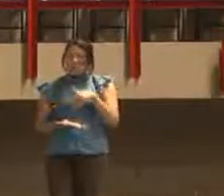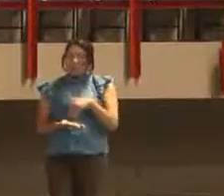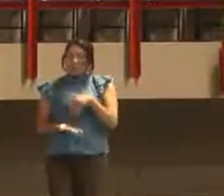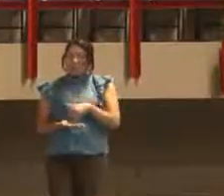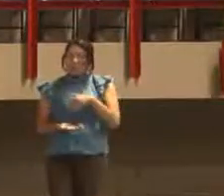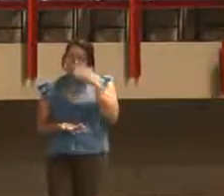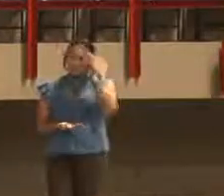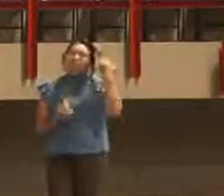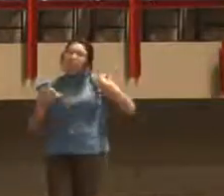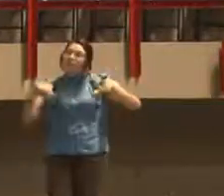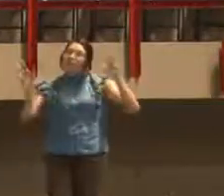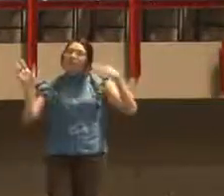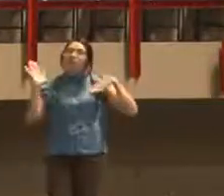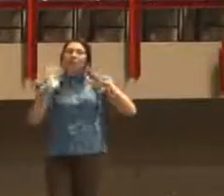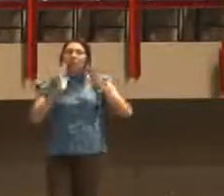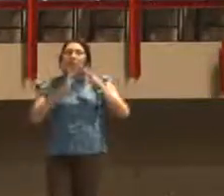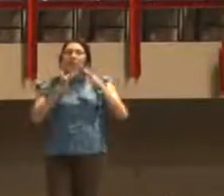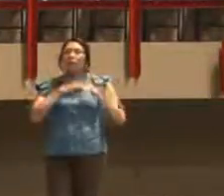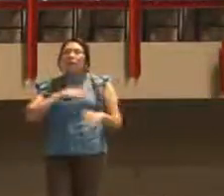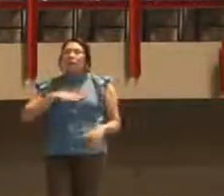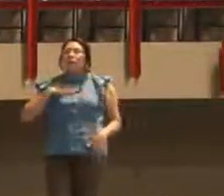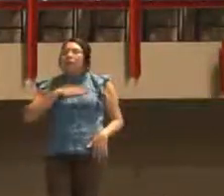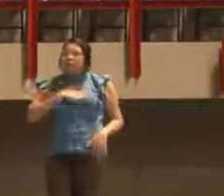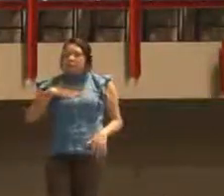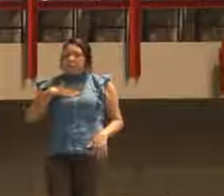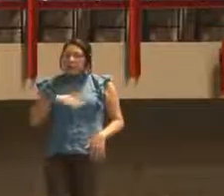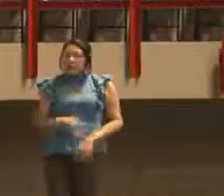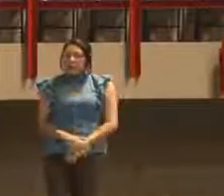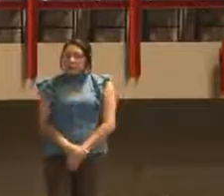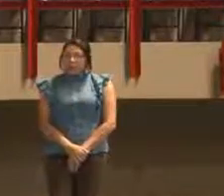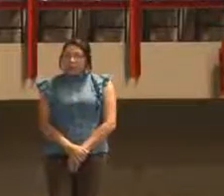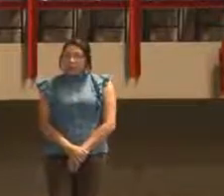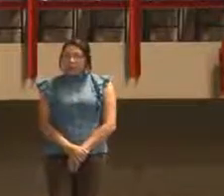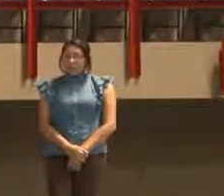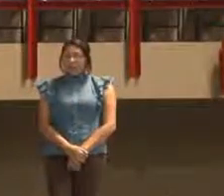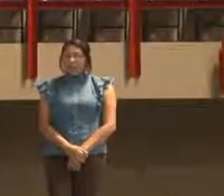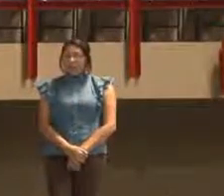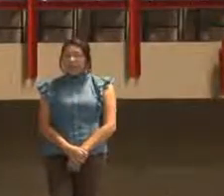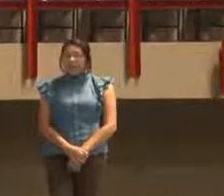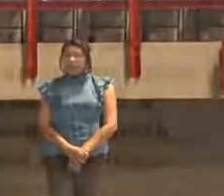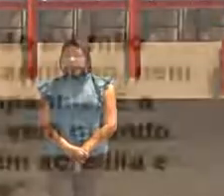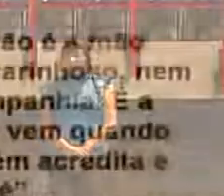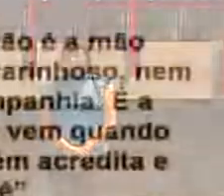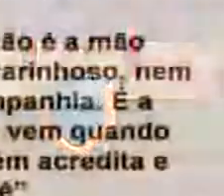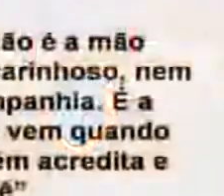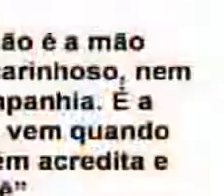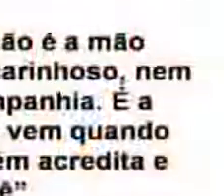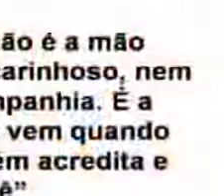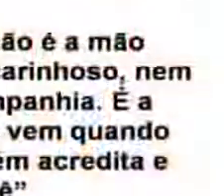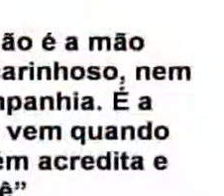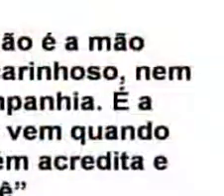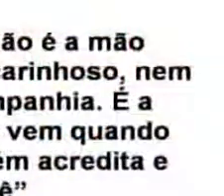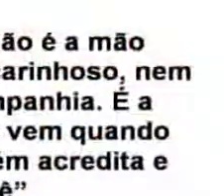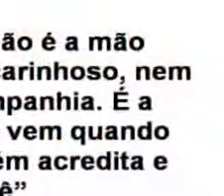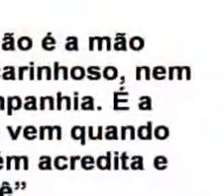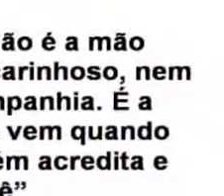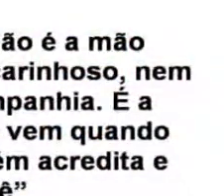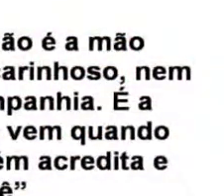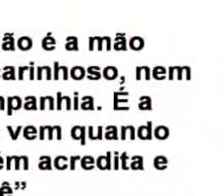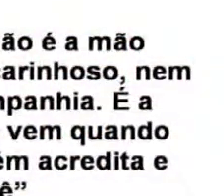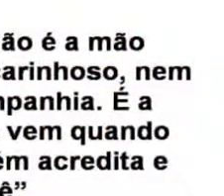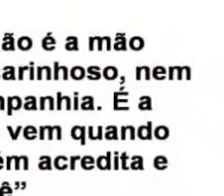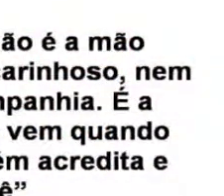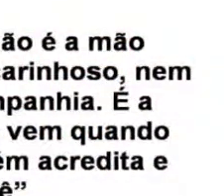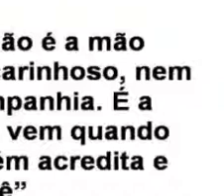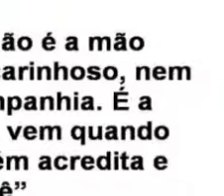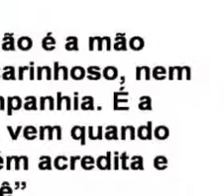mundo ir feliz para casa. Deixa eu passar aqui rapidinho. Olha só. A glória da amizade não